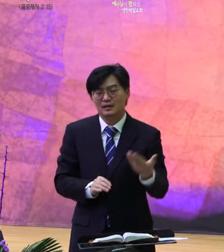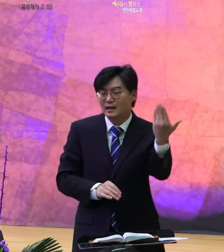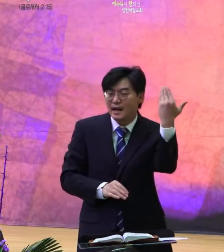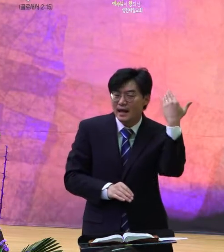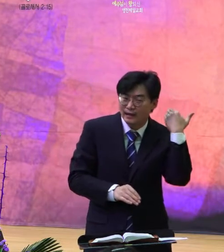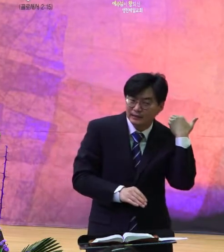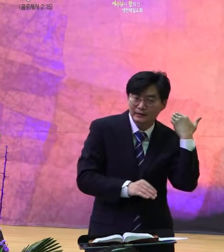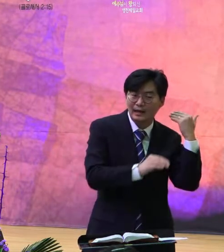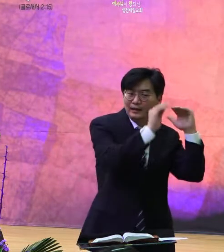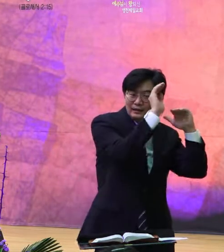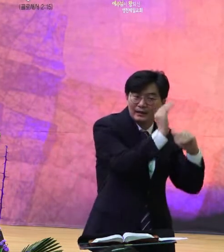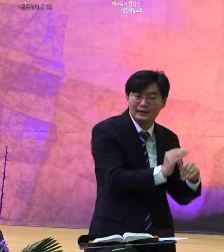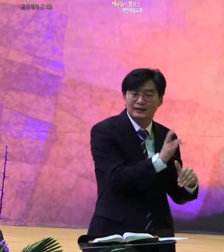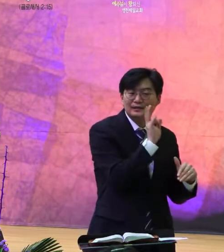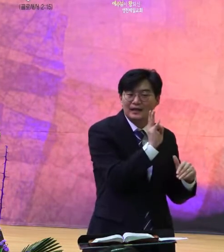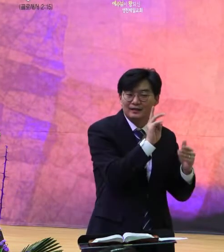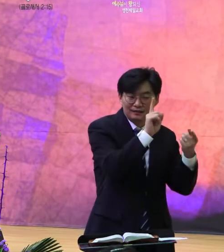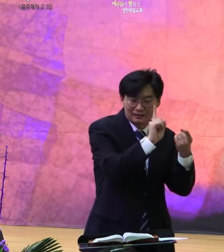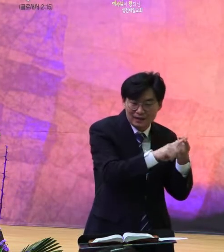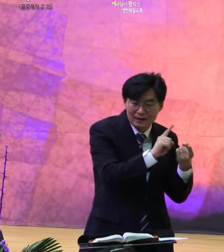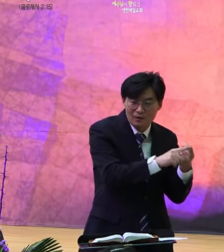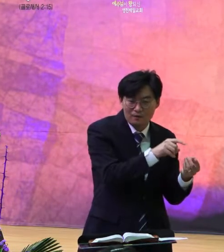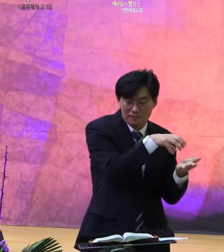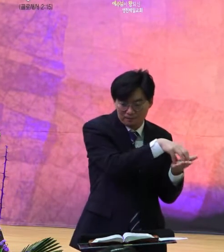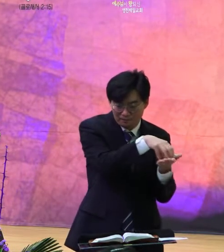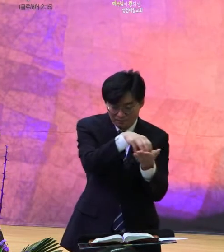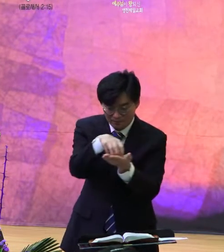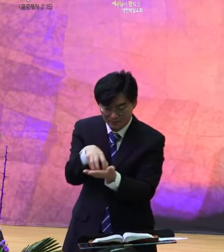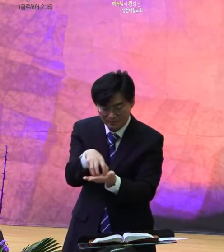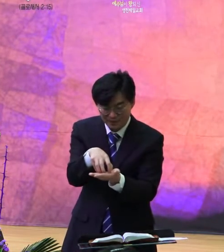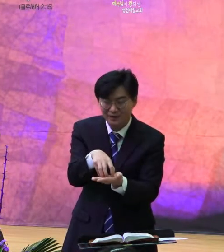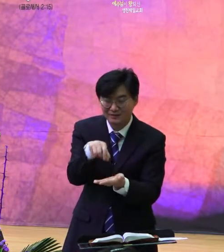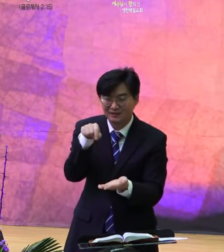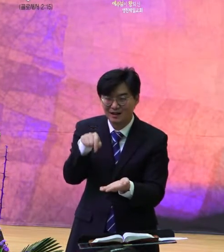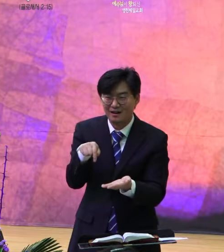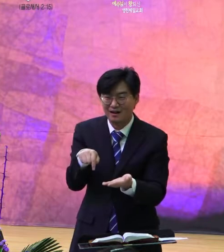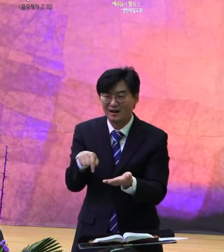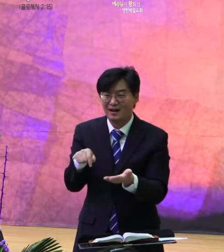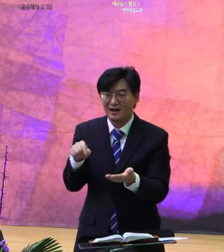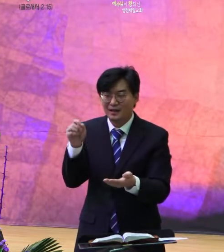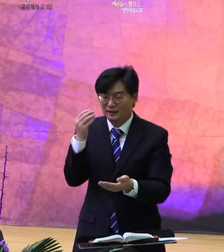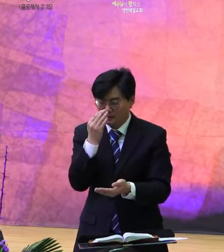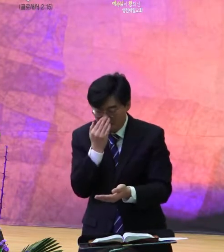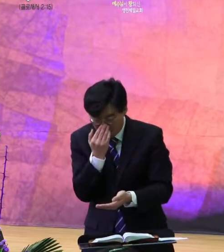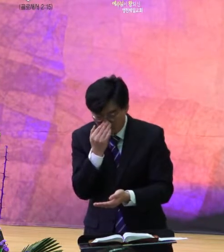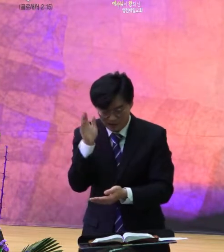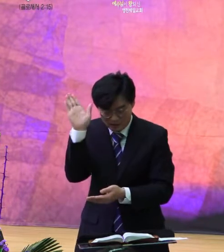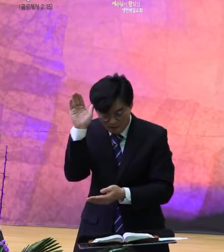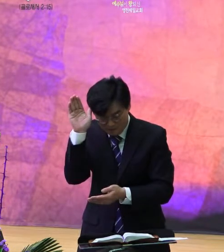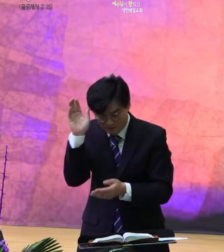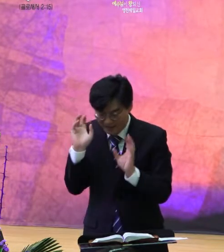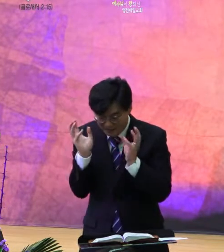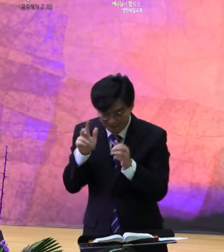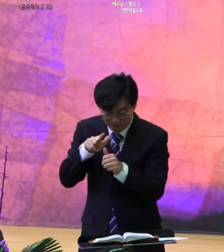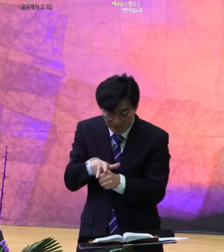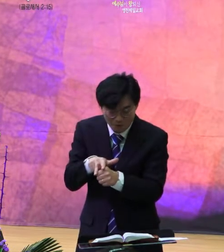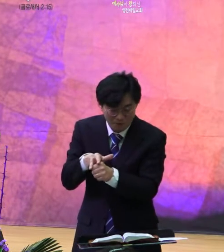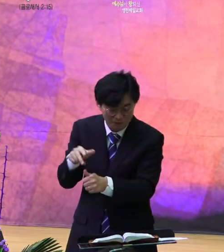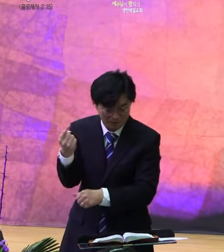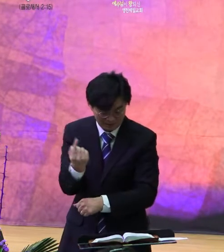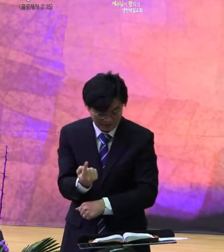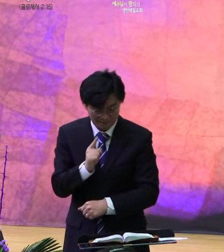이때의 예루살렘 성의 모습은 굉장히 흥분된 분위기였습니다. 여러분, 성경을 자세히 차근차근 읽어보면 알 수